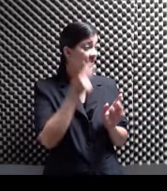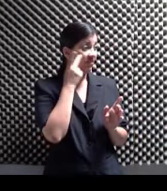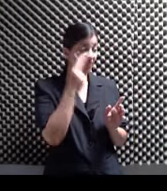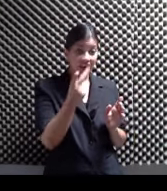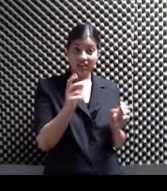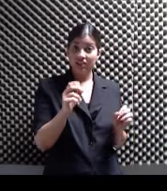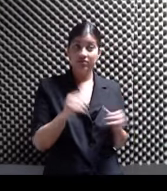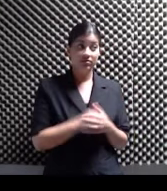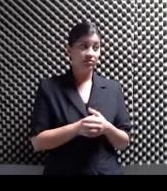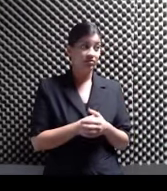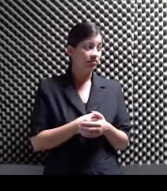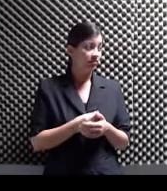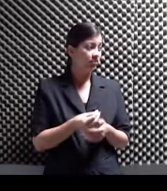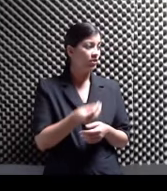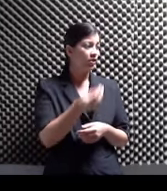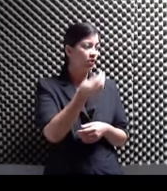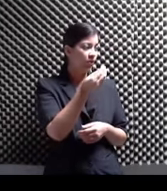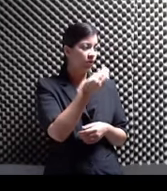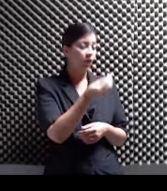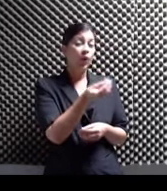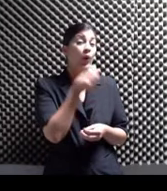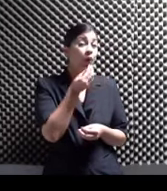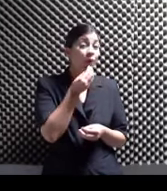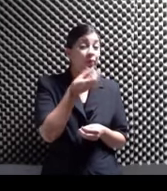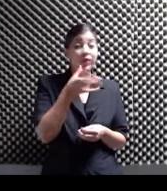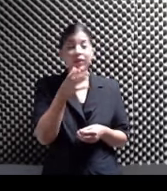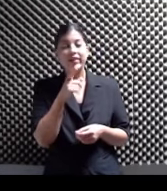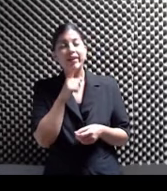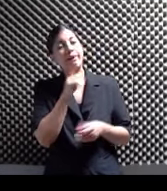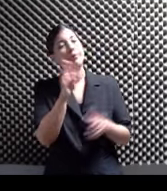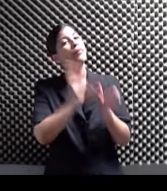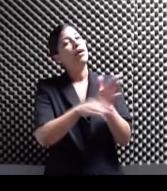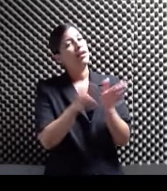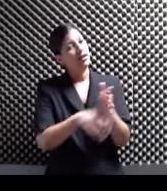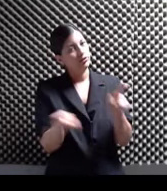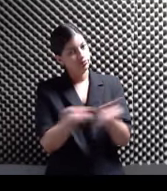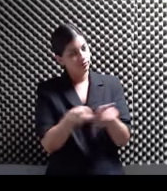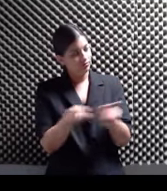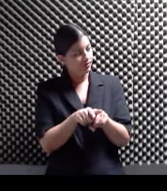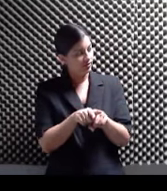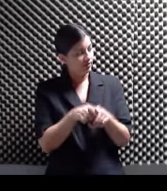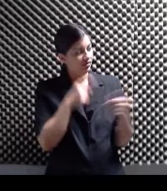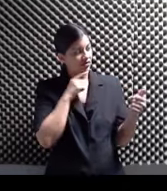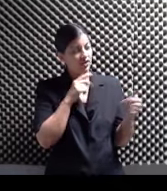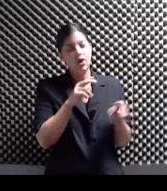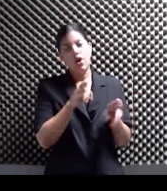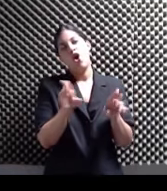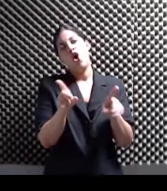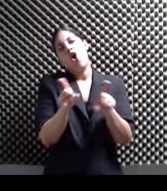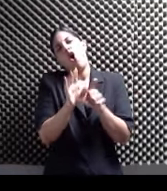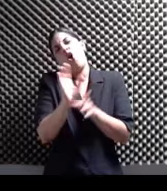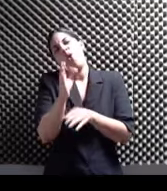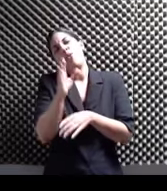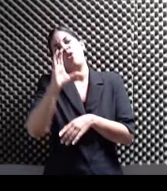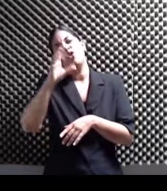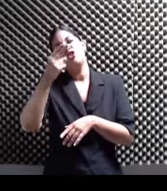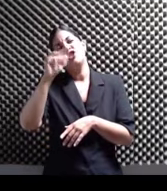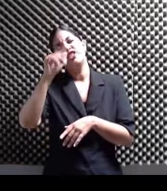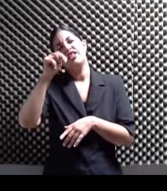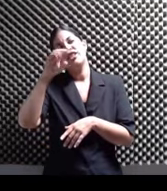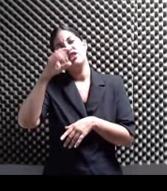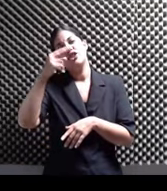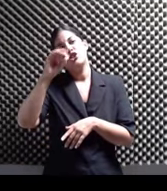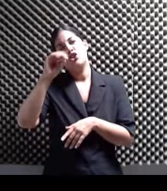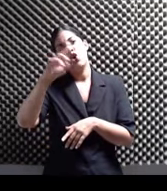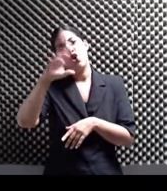mira, la picadera y la bebida son a precios bien económicos, precios chinchorro, como digo yo. Usted llega al